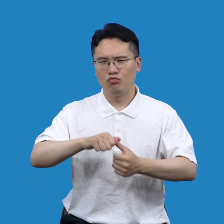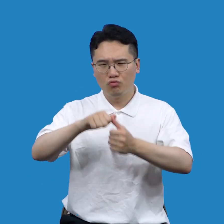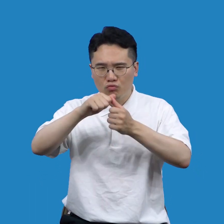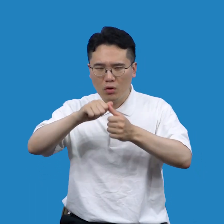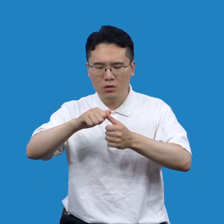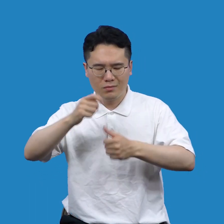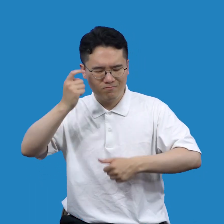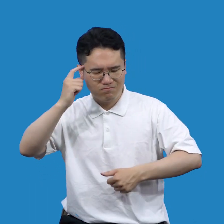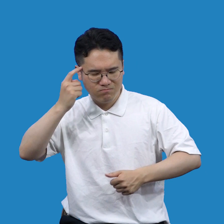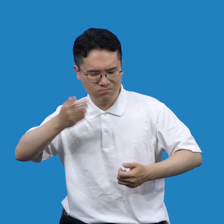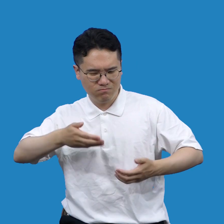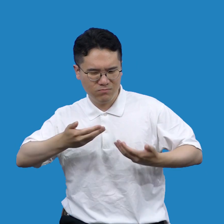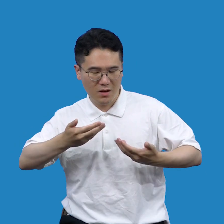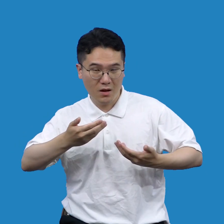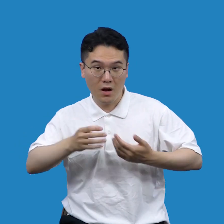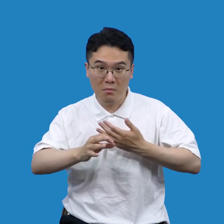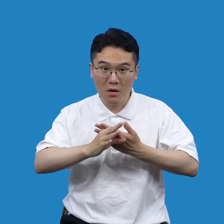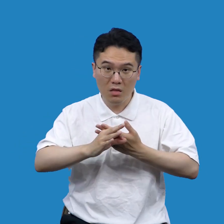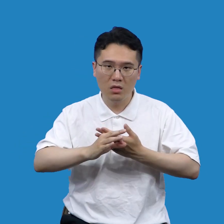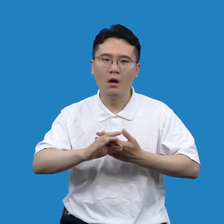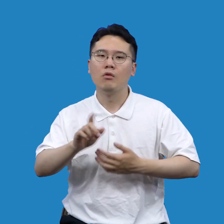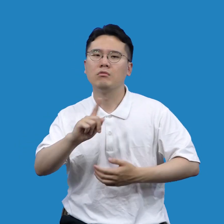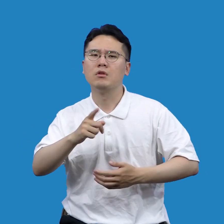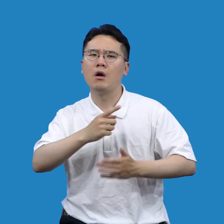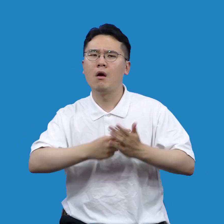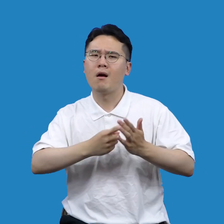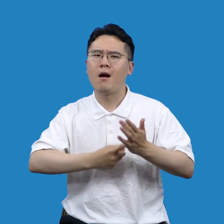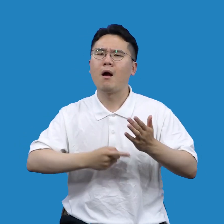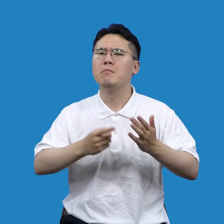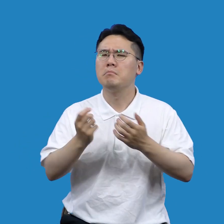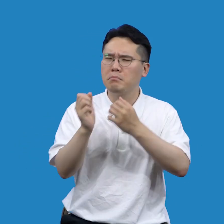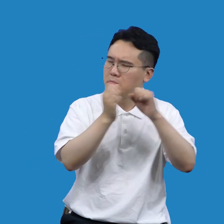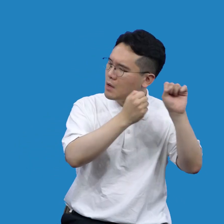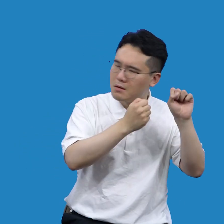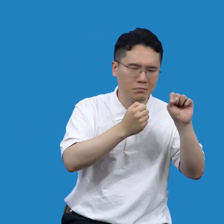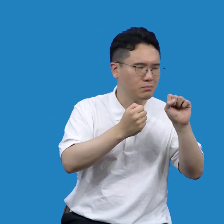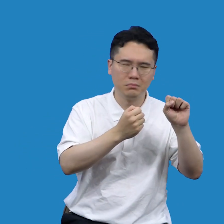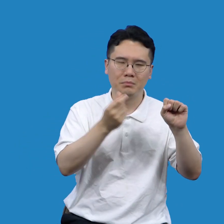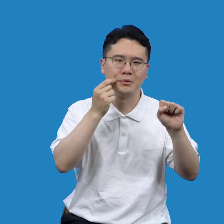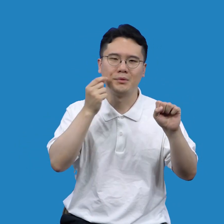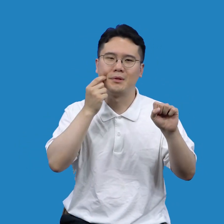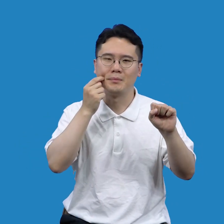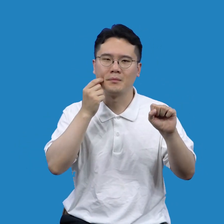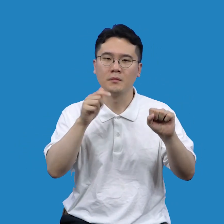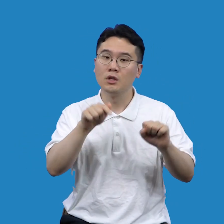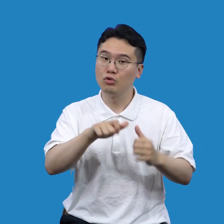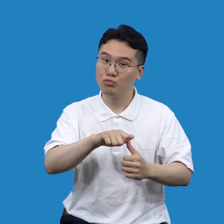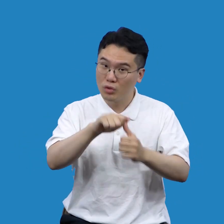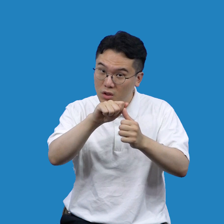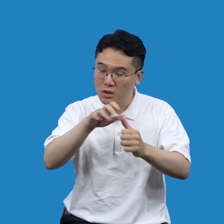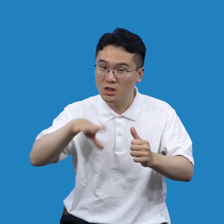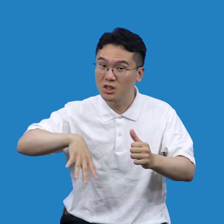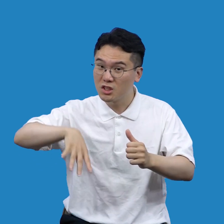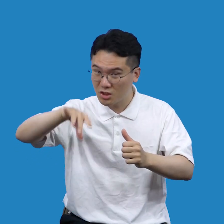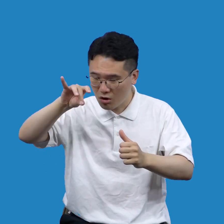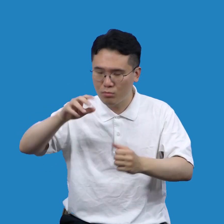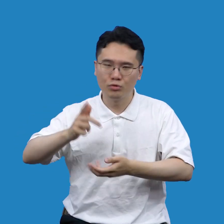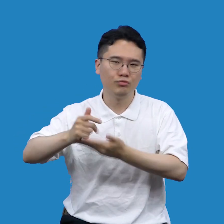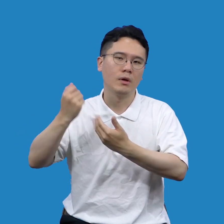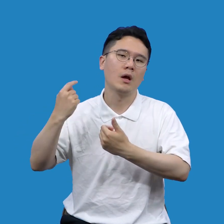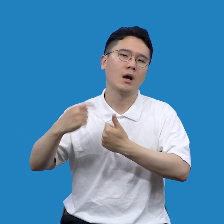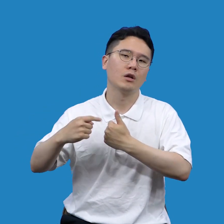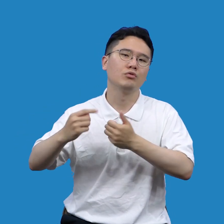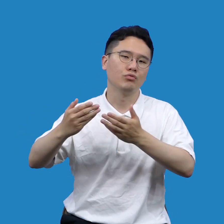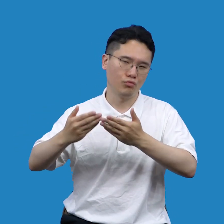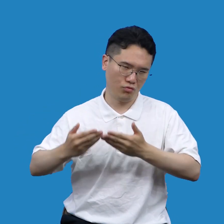등한히 여기면 어찌 그 보응을 피하리요. 이 구원은 처음에 주로 말씀하신 바요, 들은